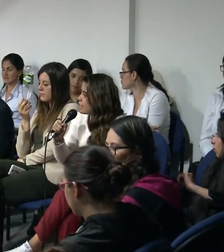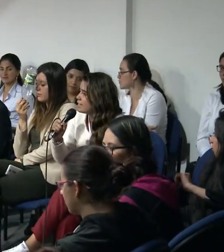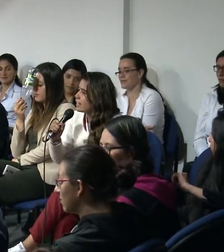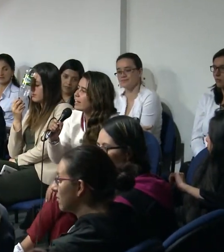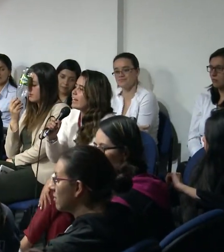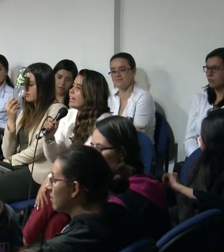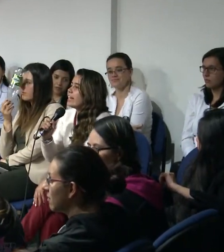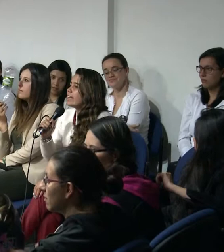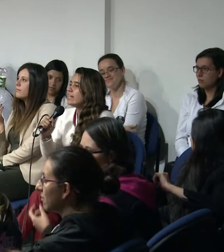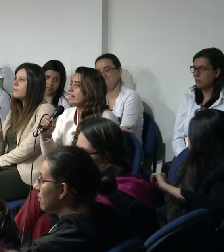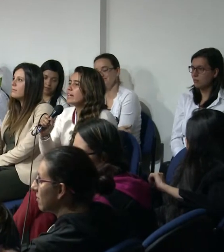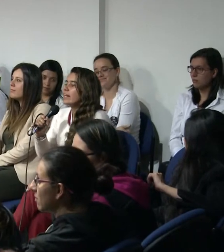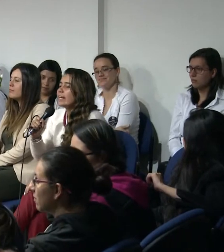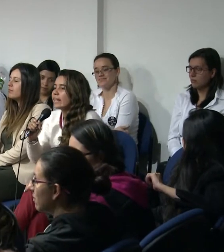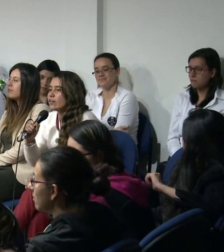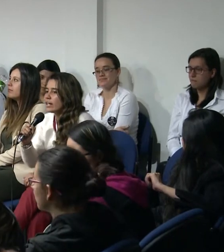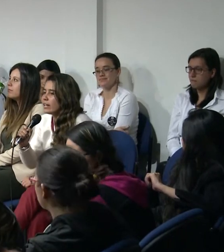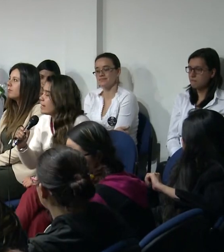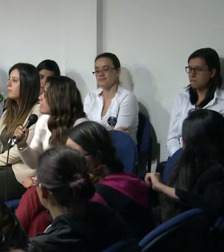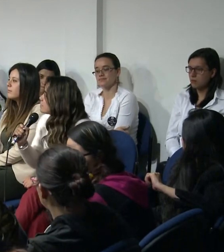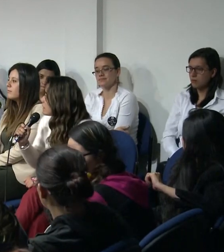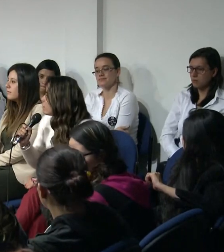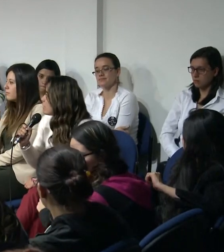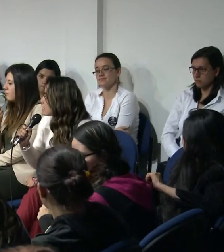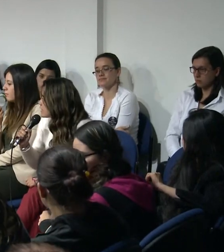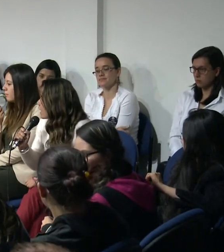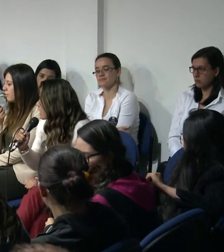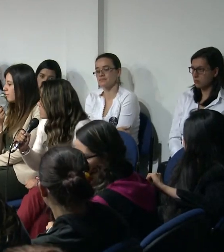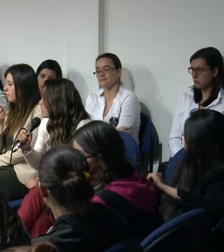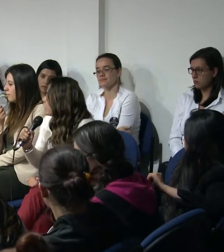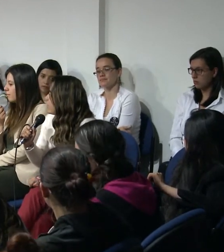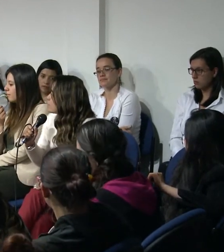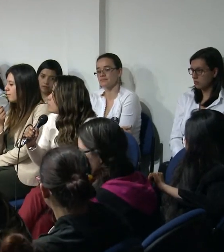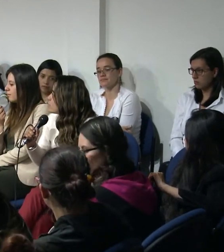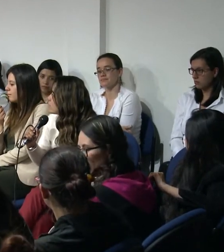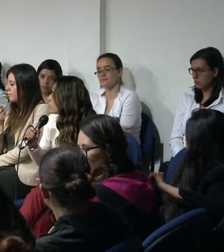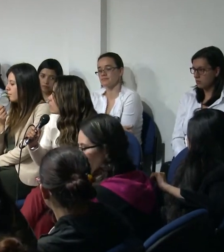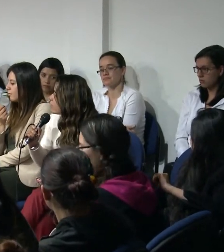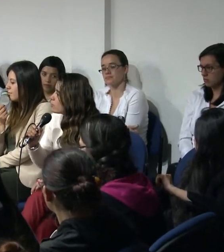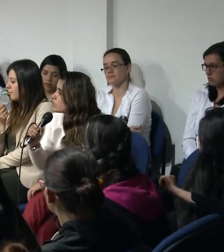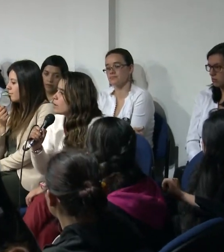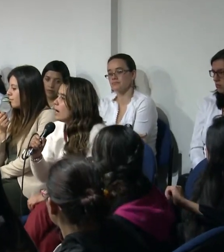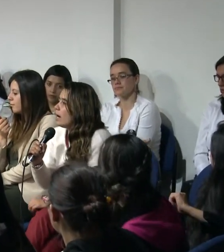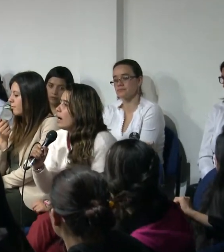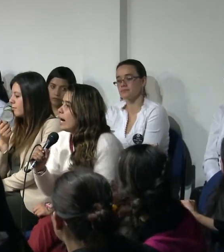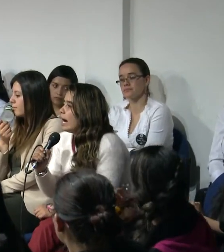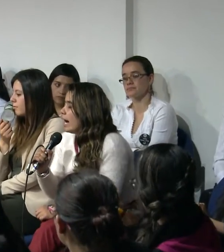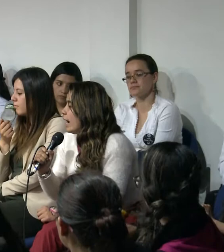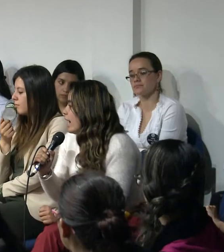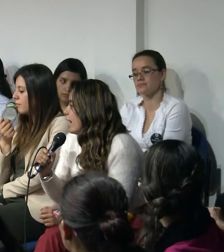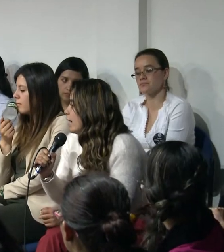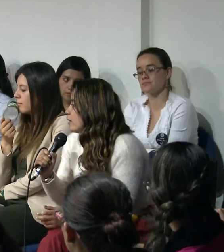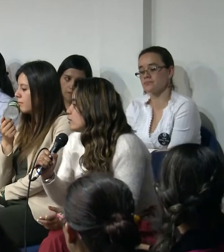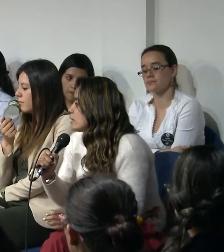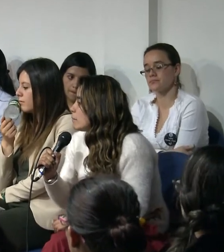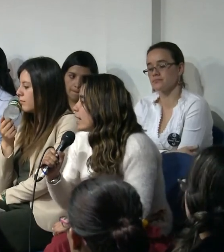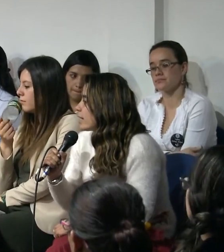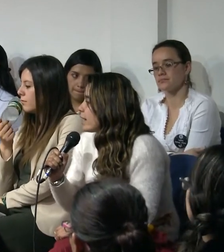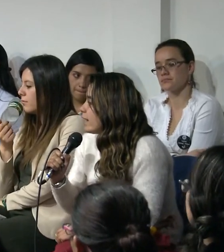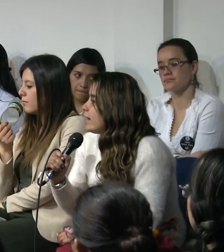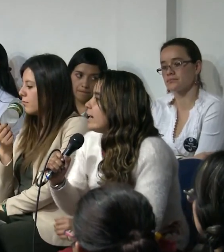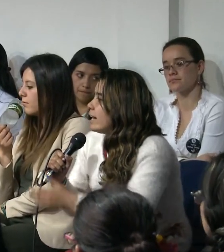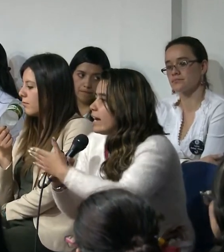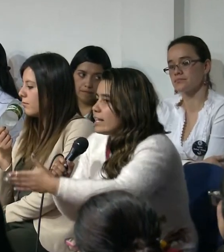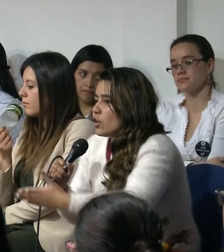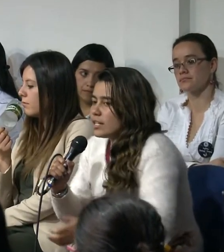Buenas tardes. Creo que es para felicitarlas. Es un proyecto que nos lleva a contemplar